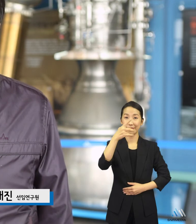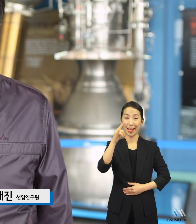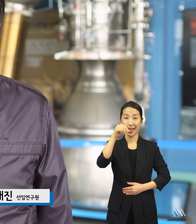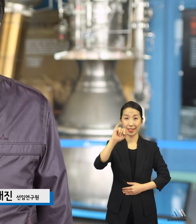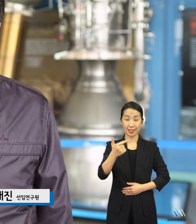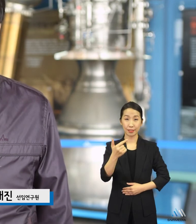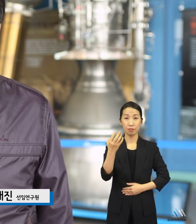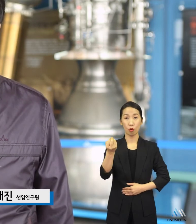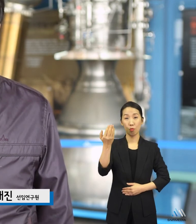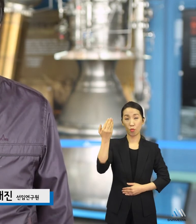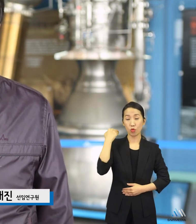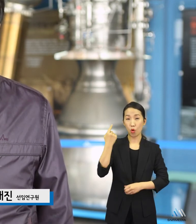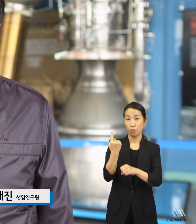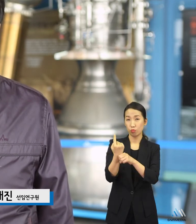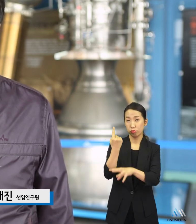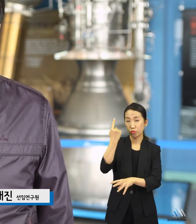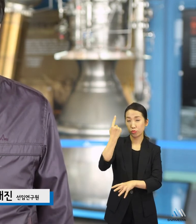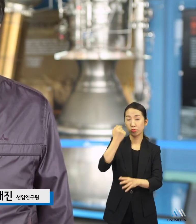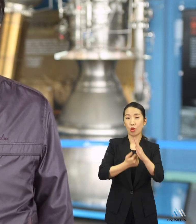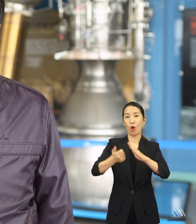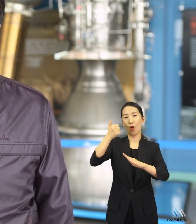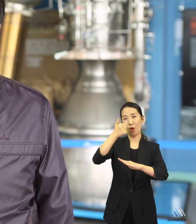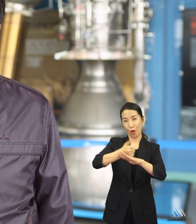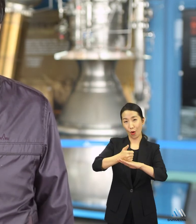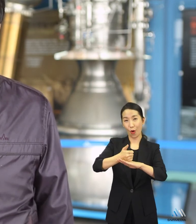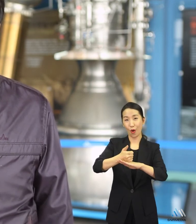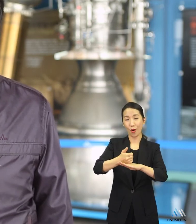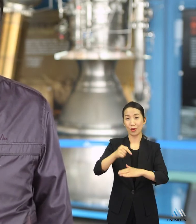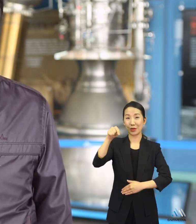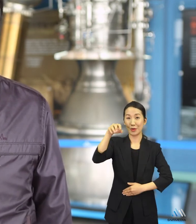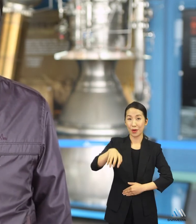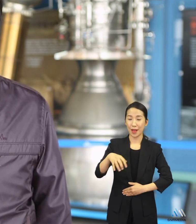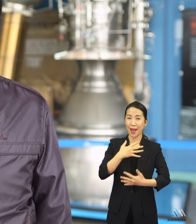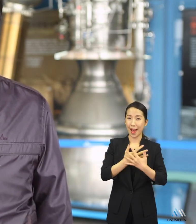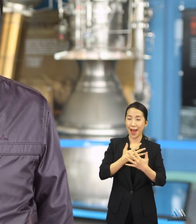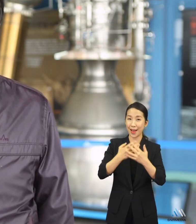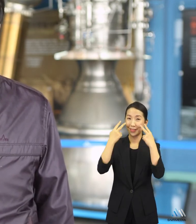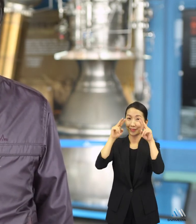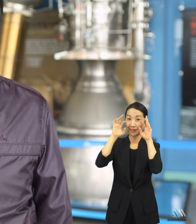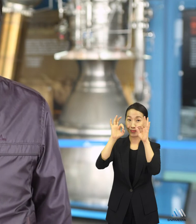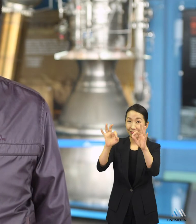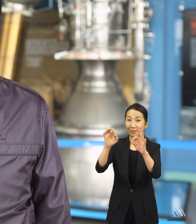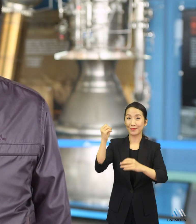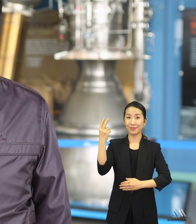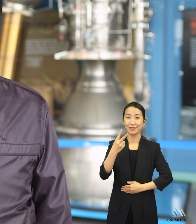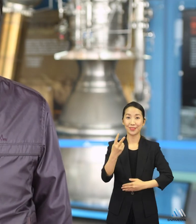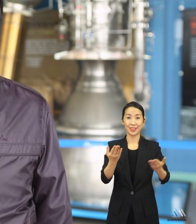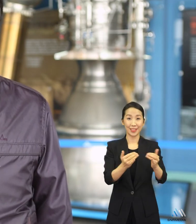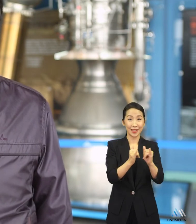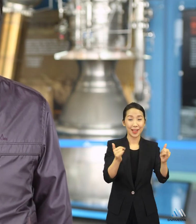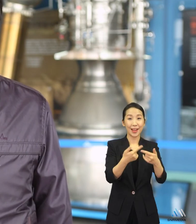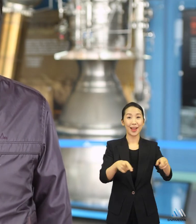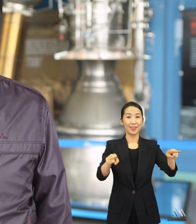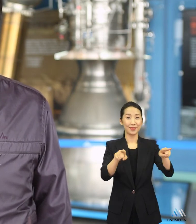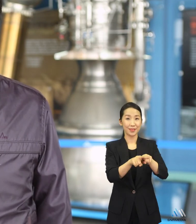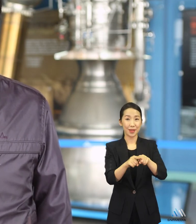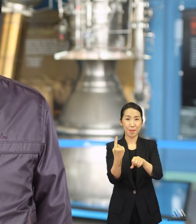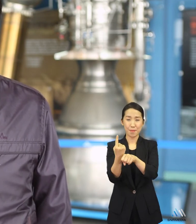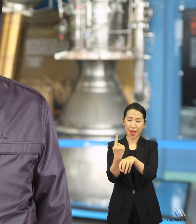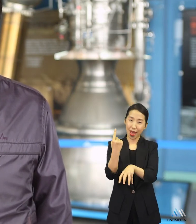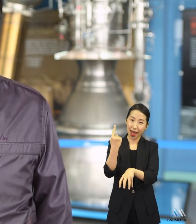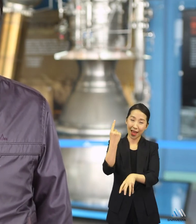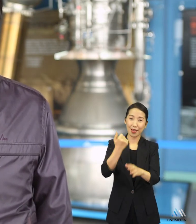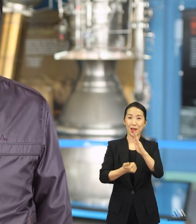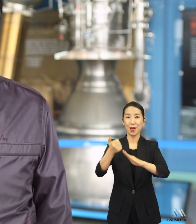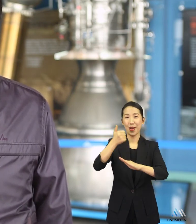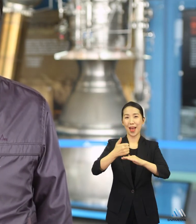시험 발사체가 성공적으로 발사되었는데요. 발사 현장에서 가슴 졸이면서 지켜보고 동료들과 함께